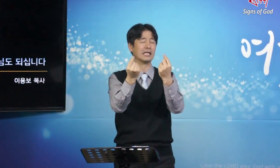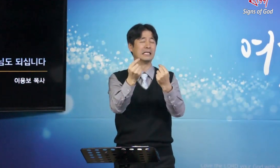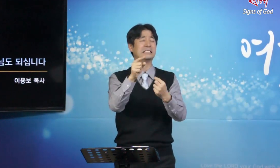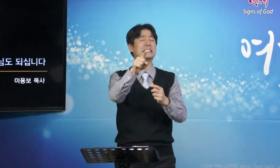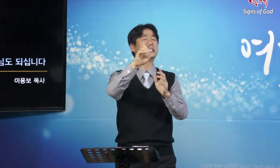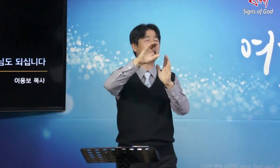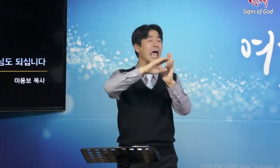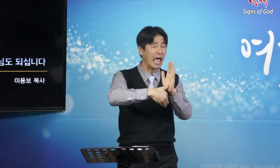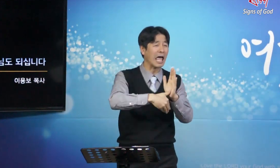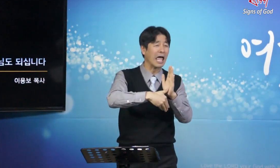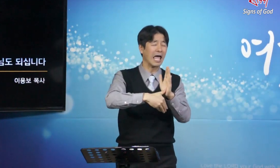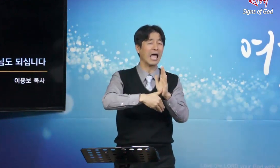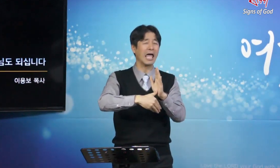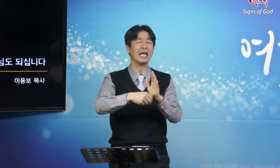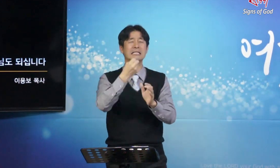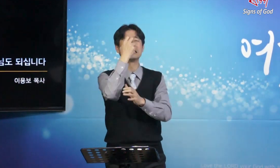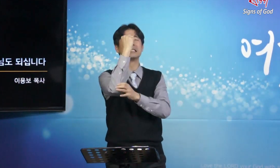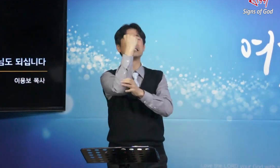그때는 천주교나 기독교나 다 똑같이